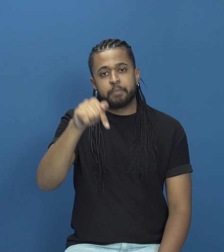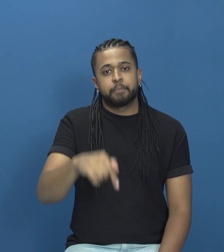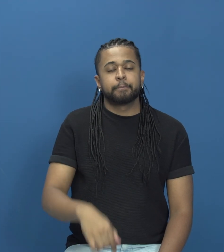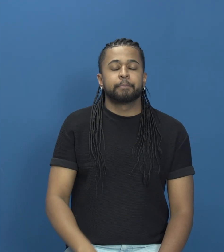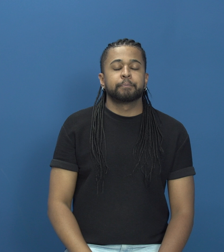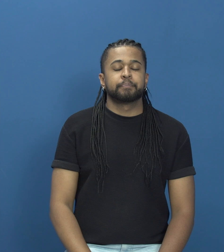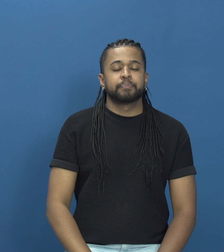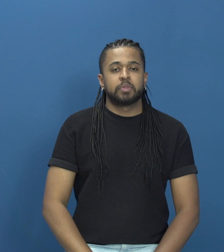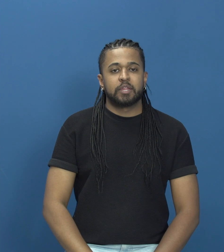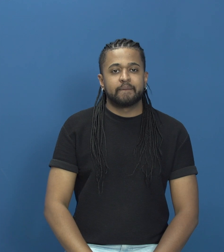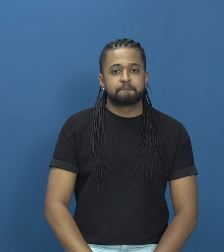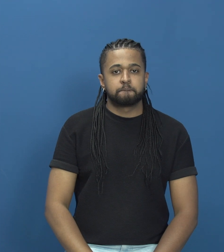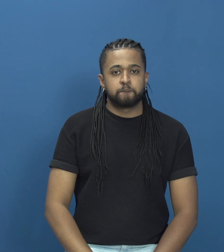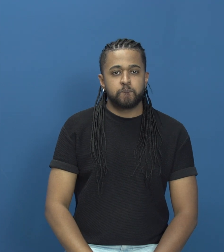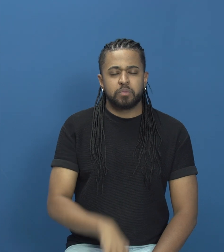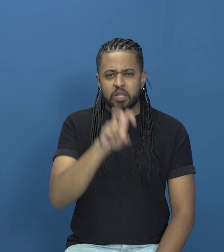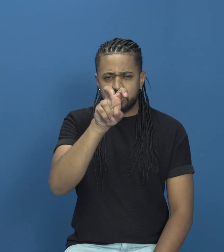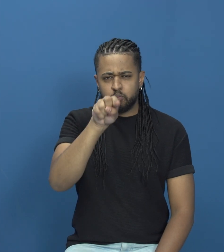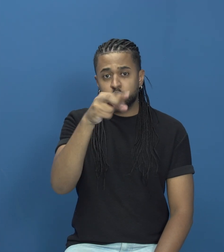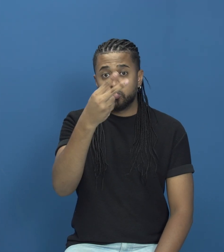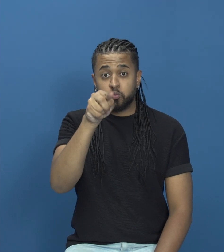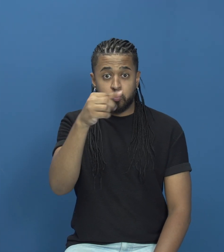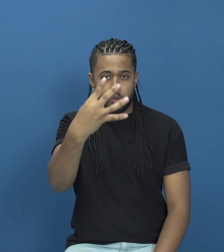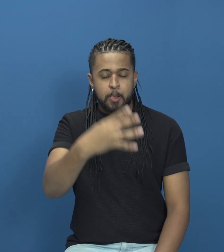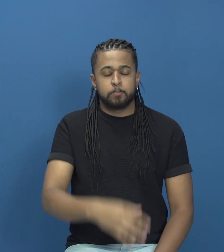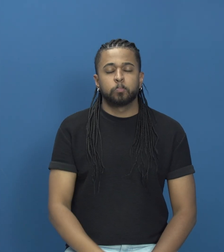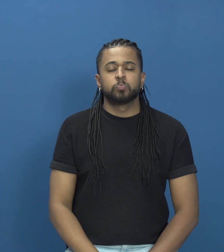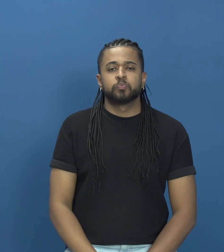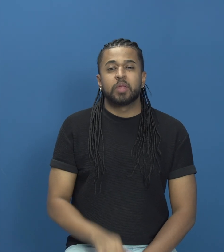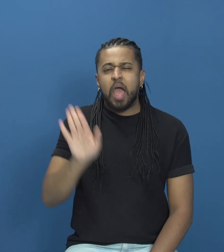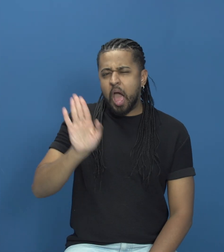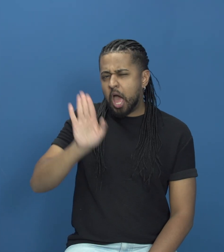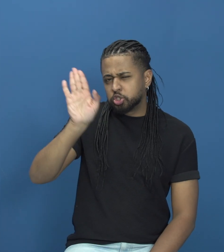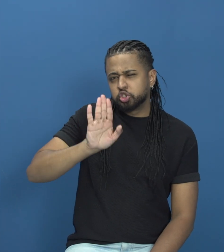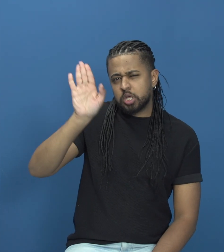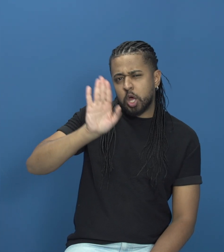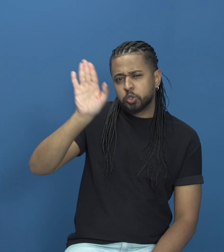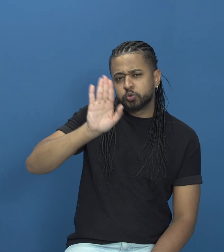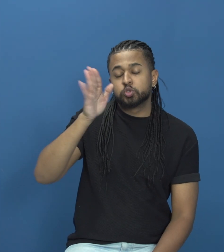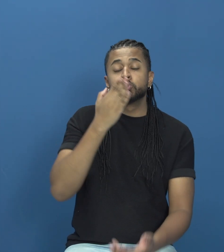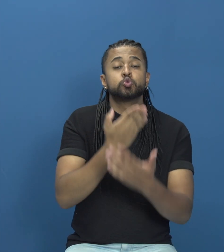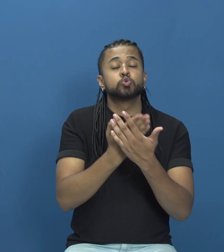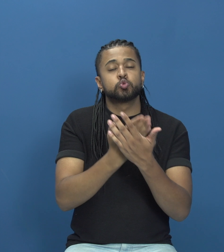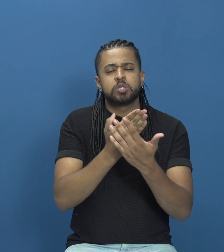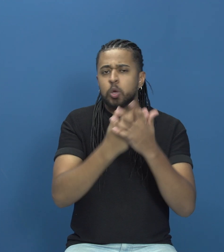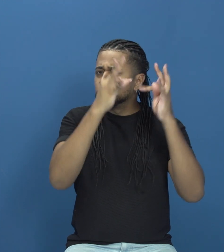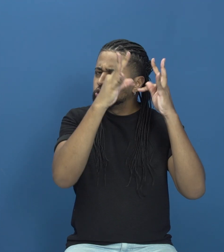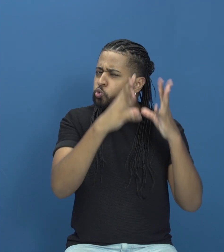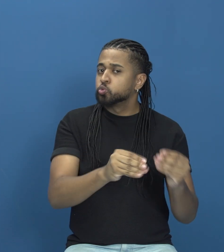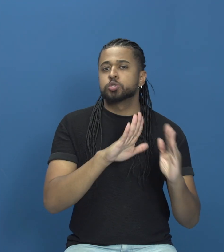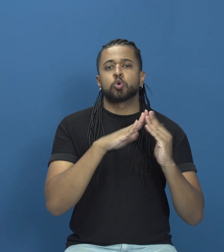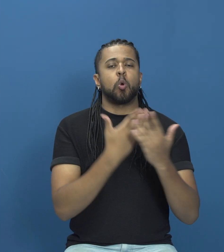LIQ. Fecha parênteses. 5.2.4. Candidatos/candidatas que estudaram